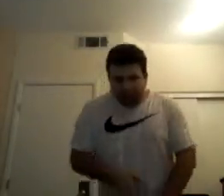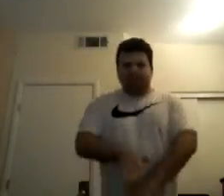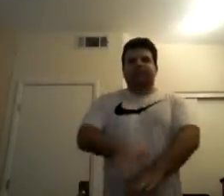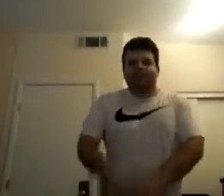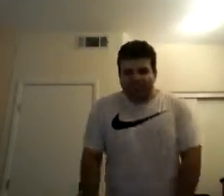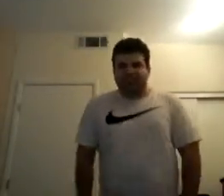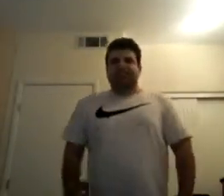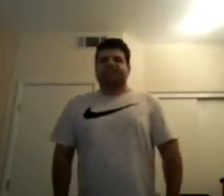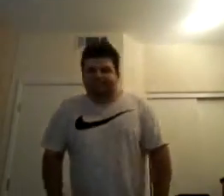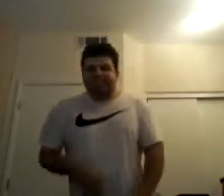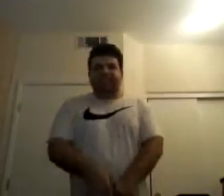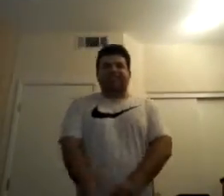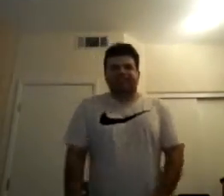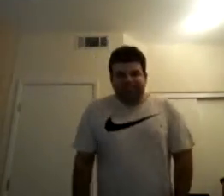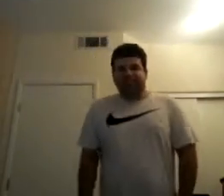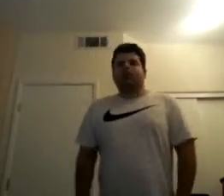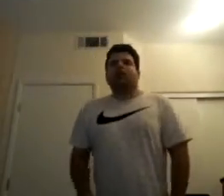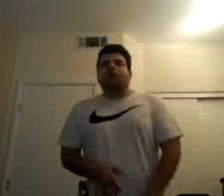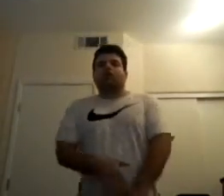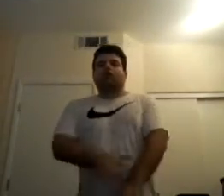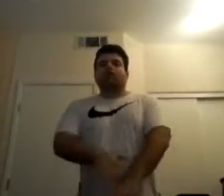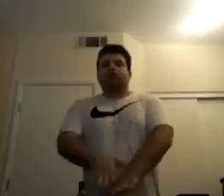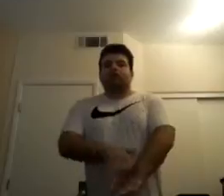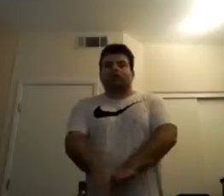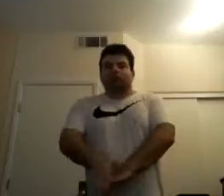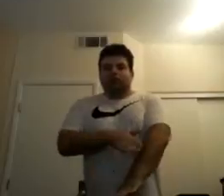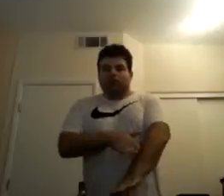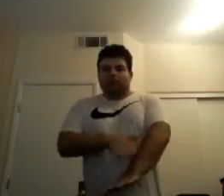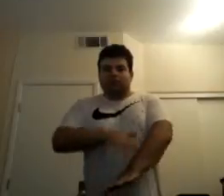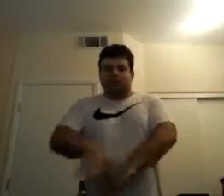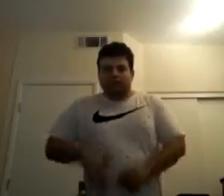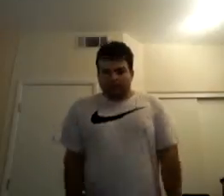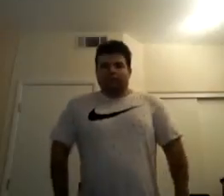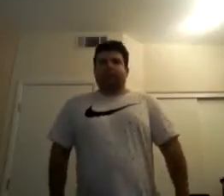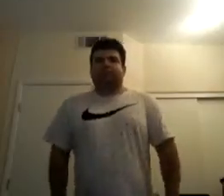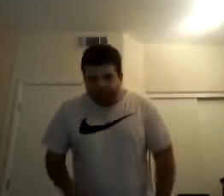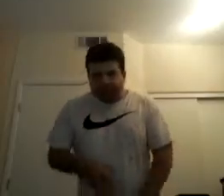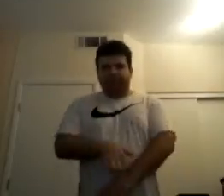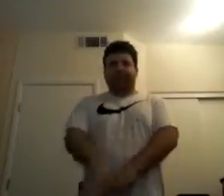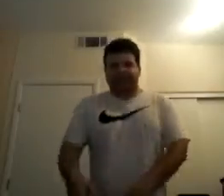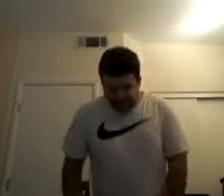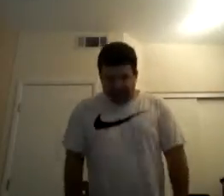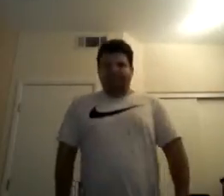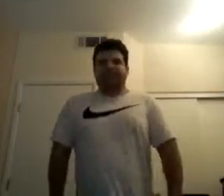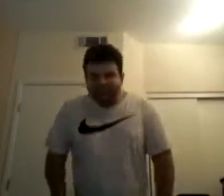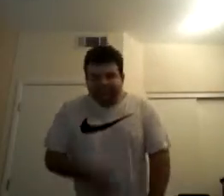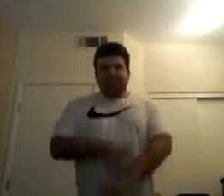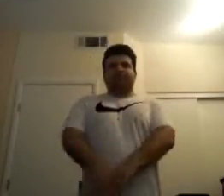ਸੱਚ ਕਹਿੰਦੇ ਮੈਨੂੰ ਬਣ ਕੇ ਰੂਹੇ ਪੰਜਾਬ ਜਿੱਥੇ ਜਾਣ ਉੱਥੇ ਜਾ ਜਾਣ ਵੱਡੀ ਤੂੰ ਵੱਡੀ ਵੇਖੋ ਮੁਸ਼ਕਲਾਂ